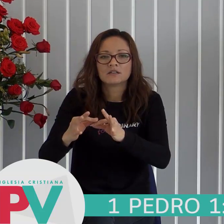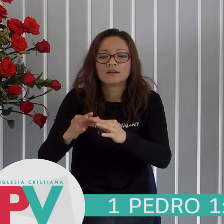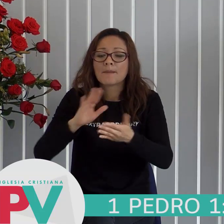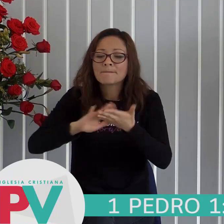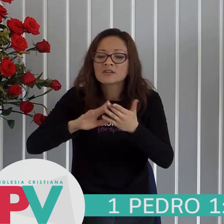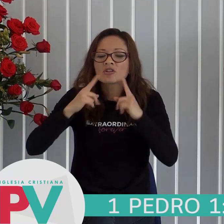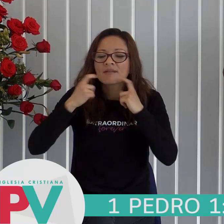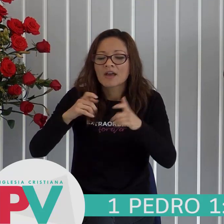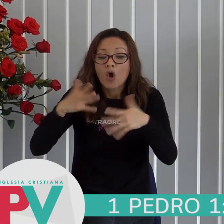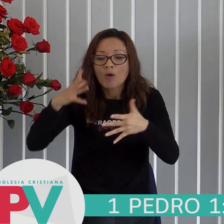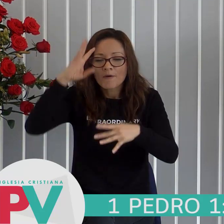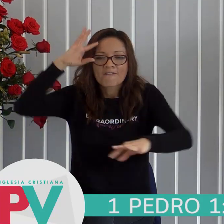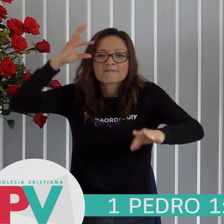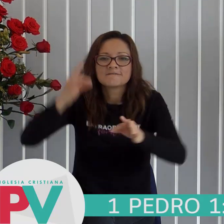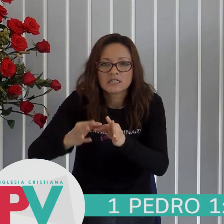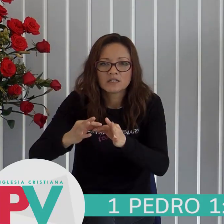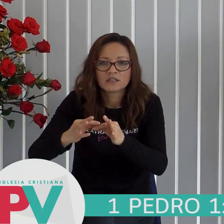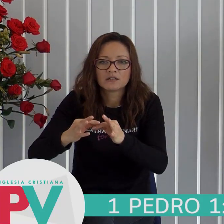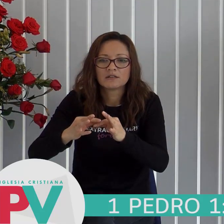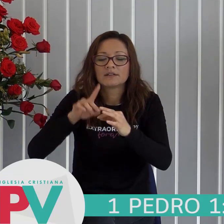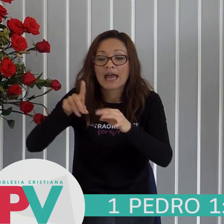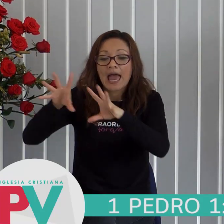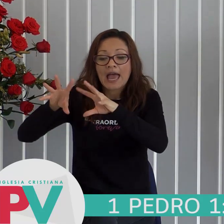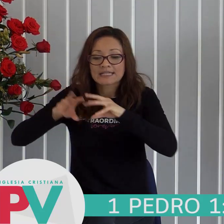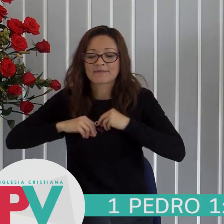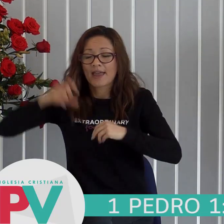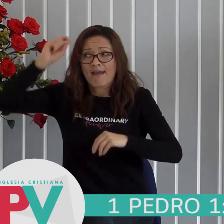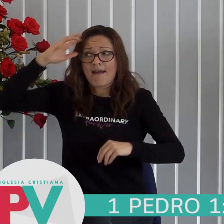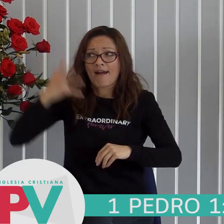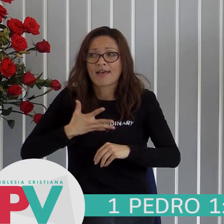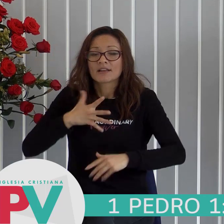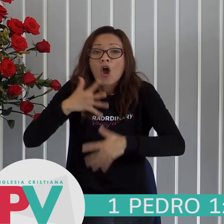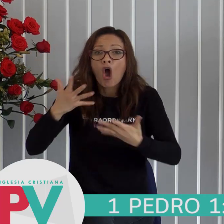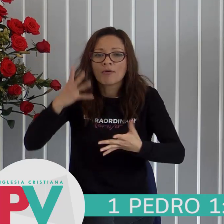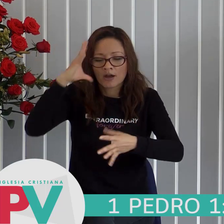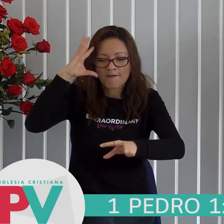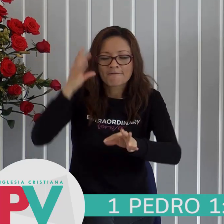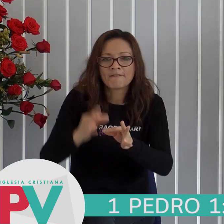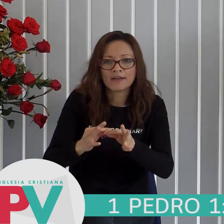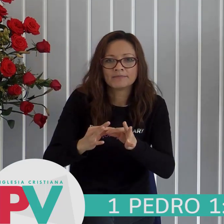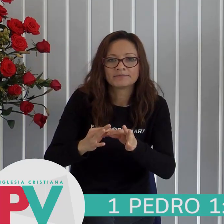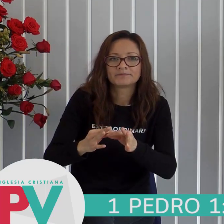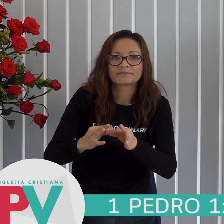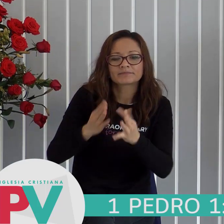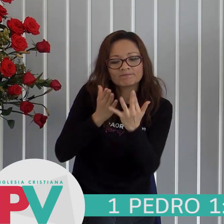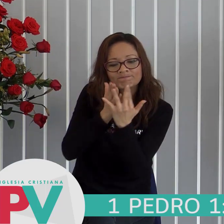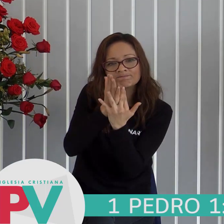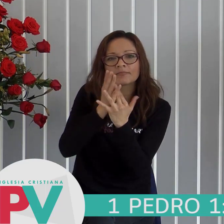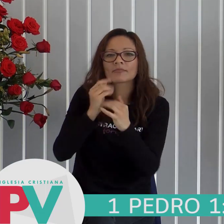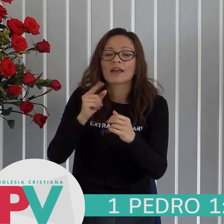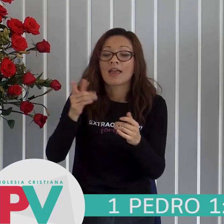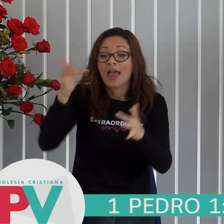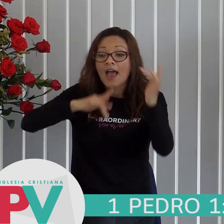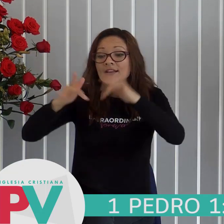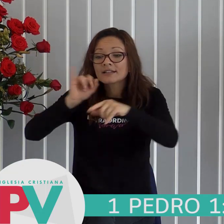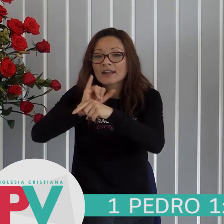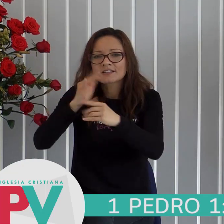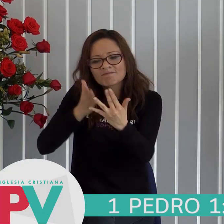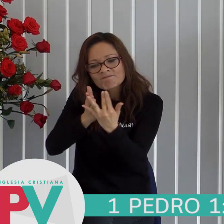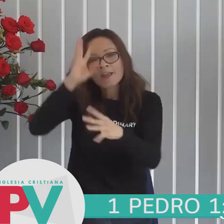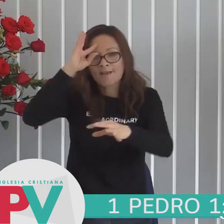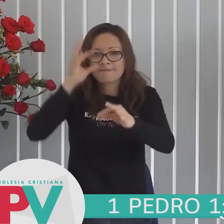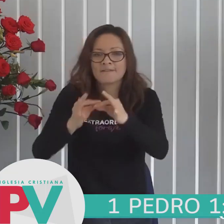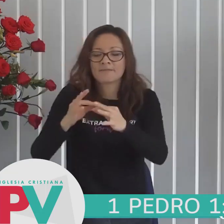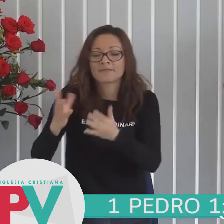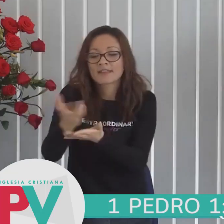perdón de pecados sea por fe, que recibir la gracia sea por fe, que congregarse sea por fe, que